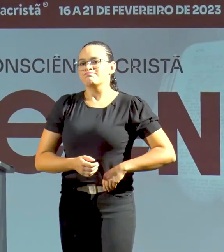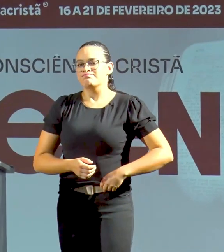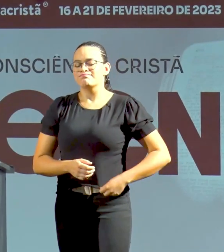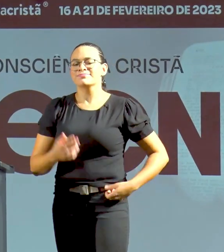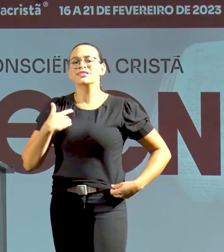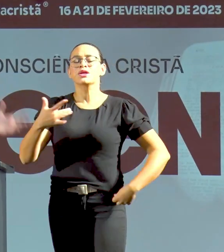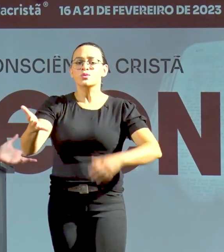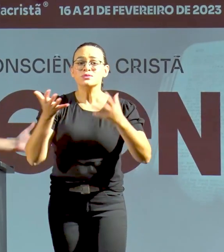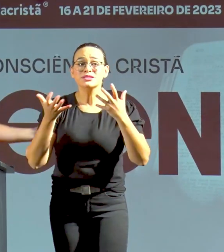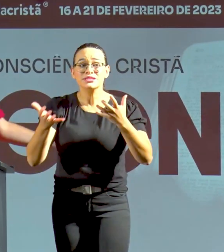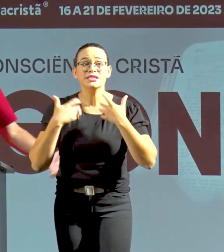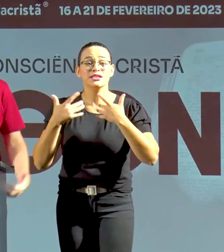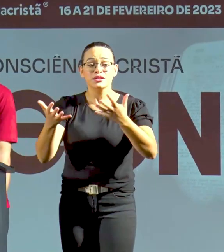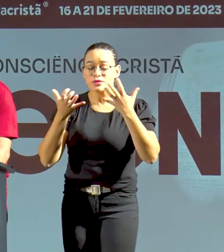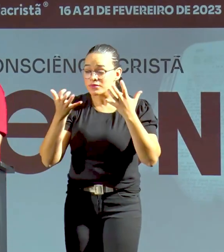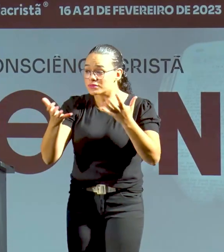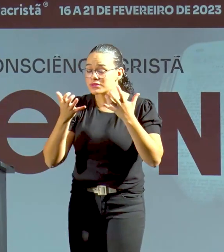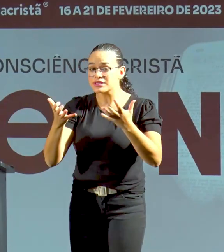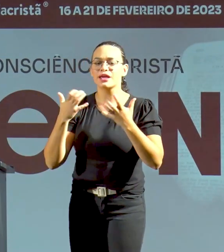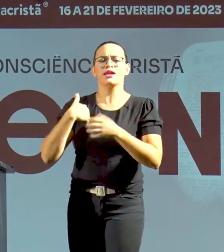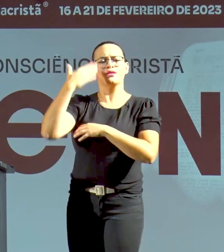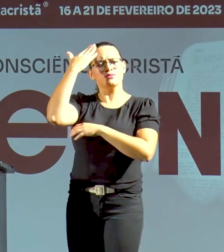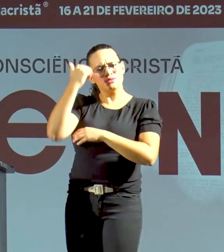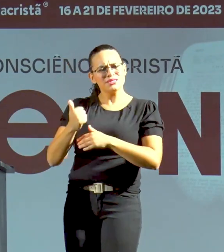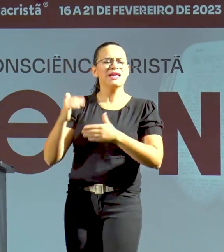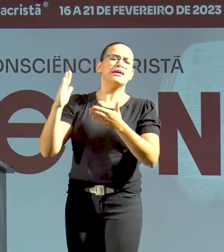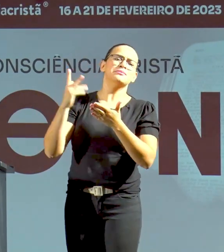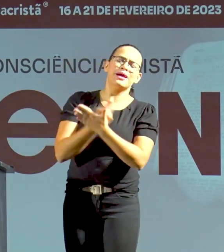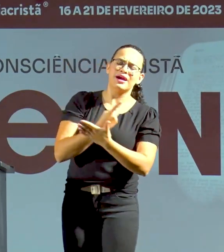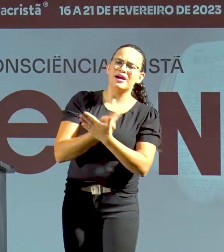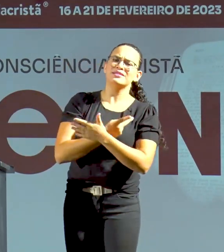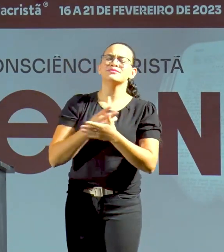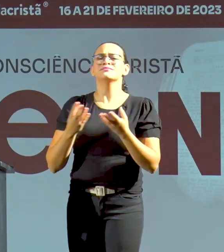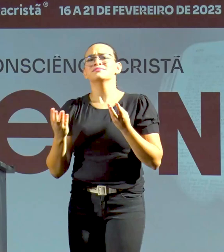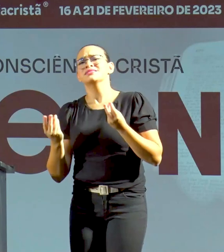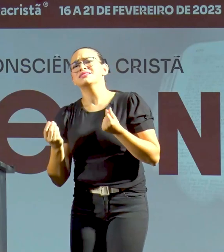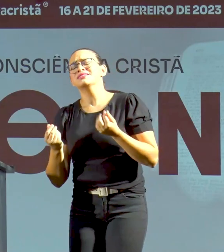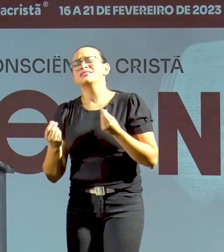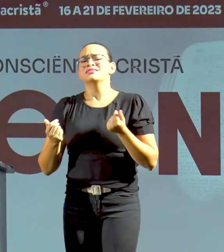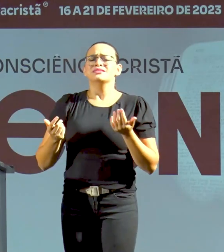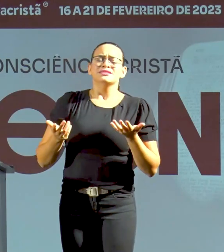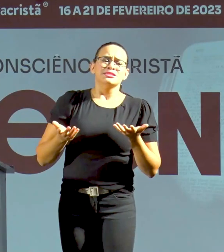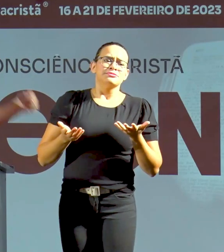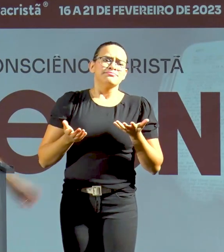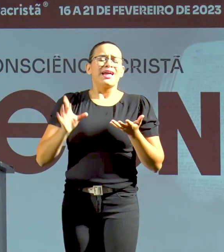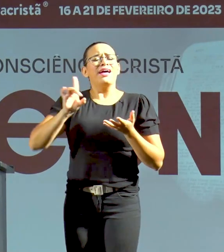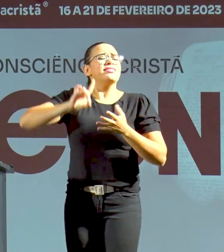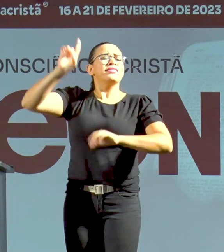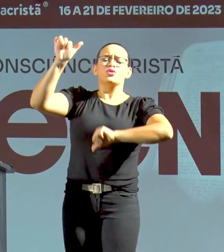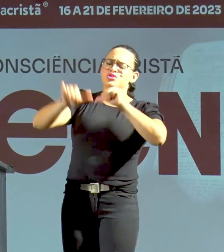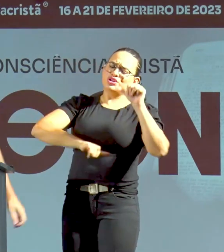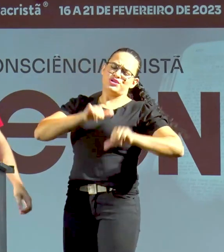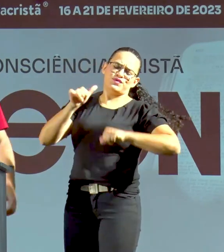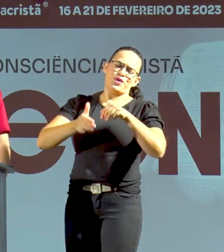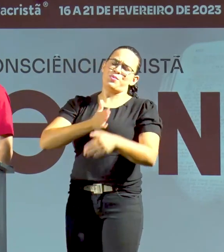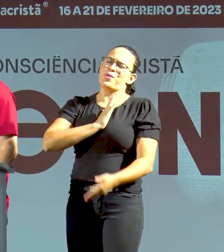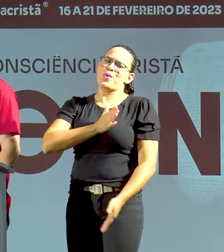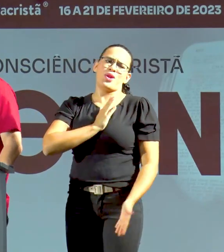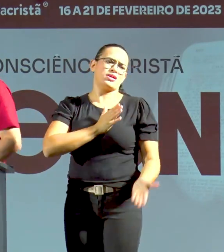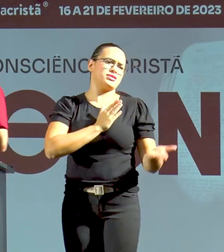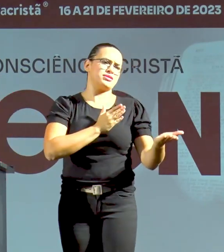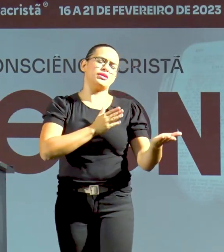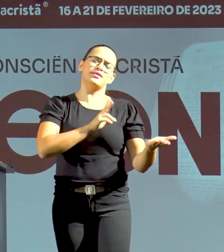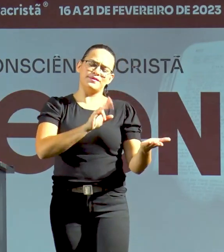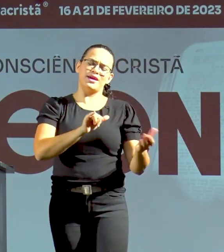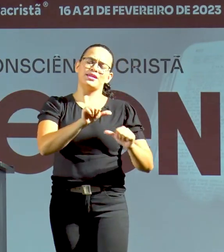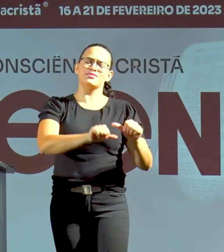quero eu quero ter eu sei que não tá certo mas a gente quem sabe Deus vai transformar o coração dele